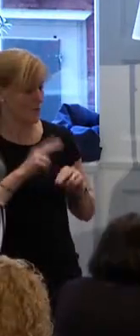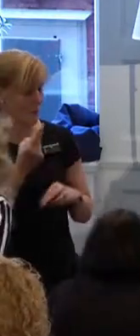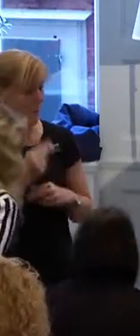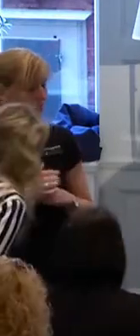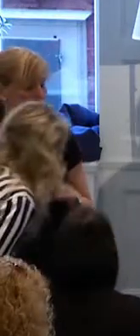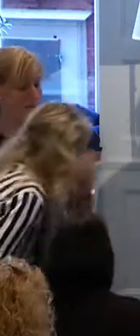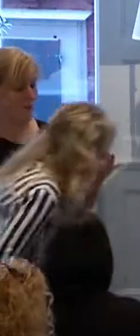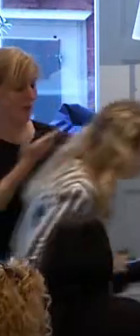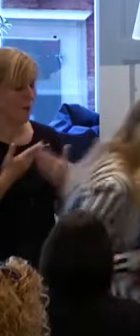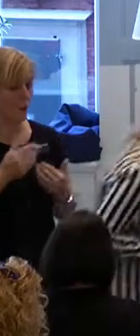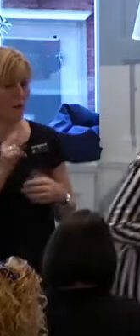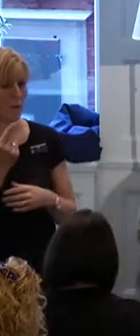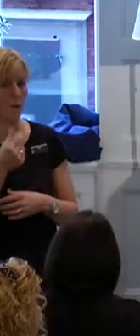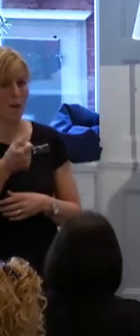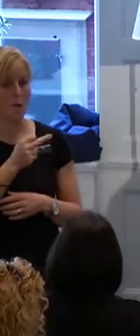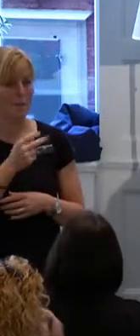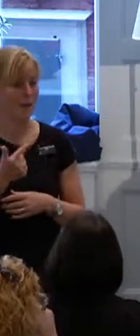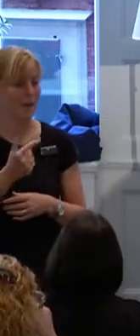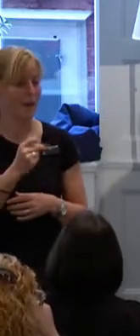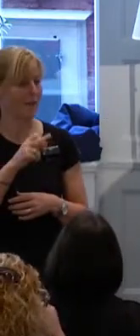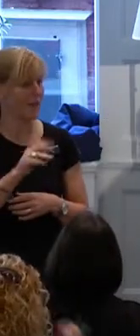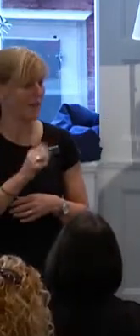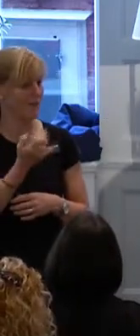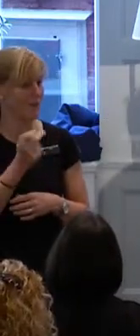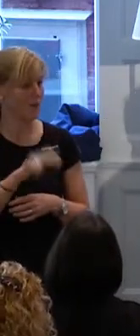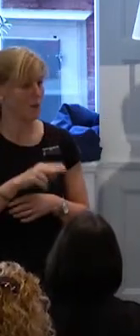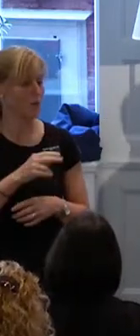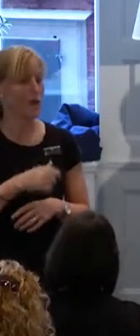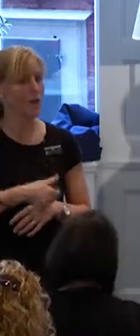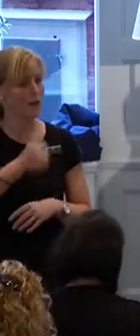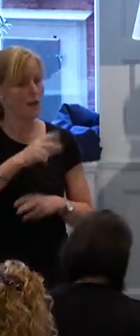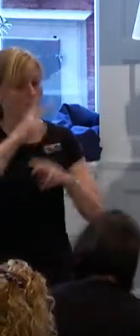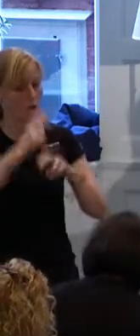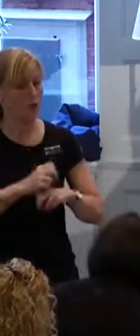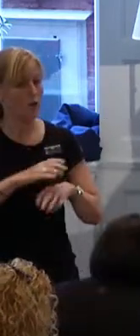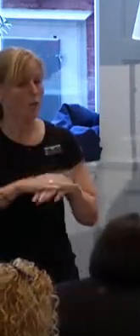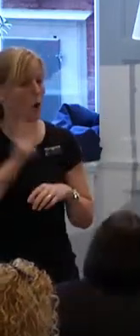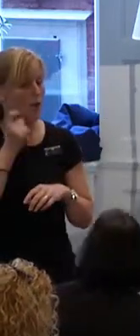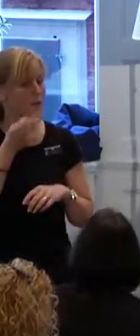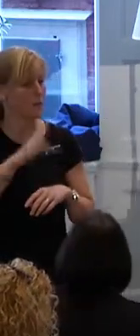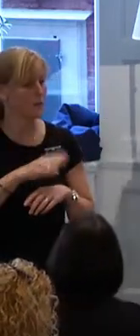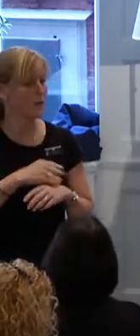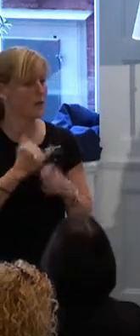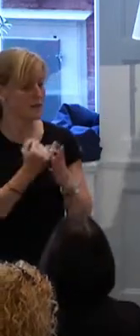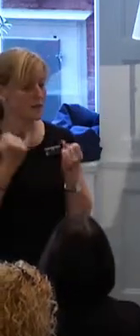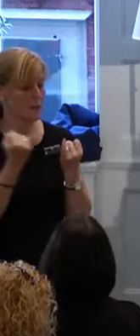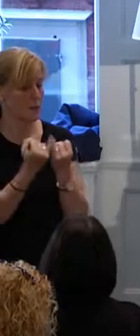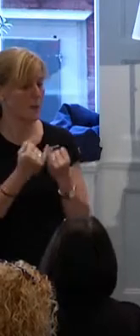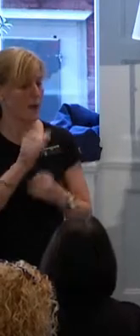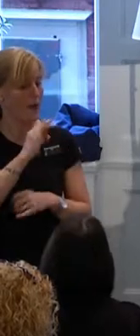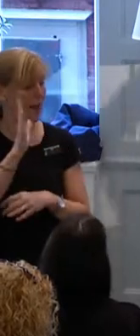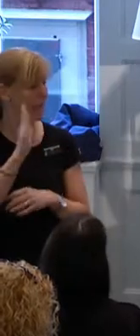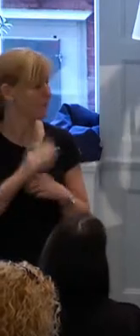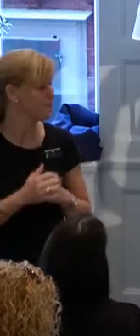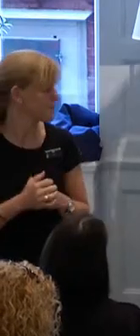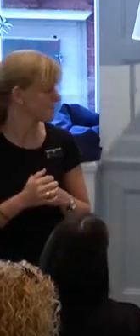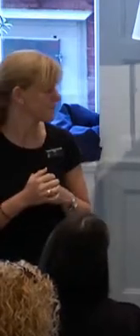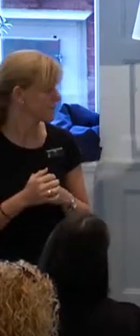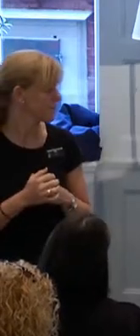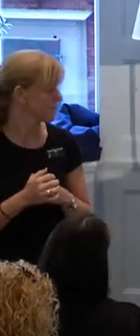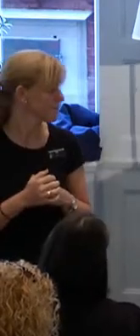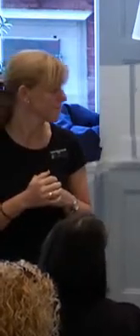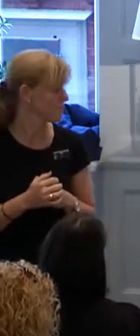Så välkommen Britt Andresen som är då chefsanalytiker på Öresundsinstitutet. Hej Britt. Hej.